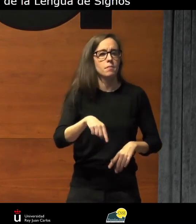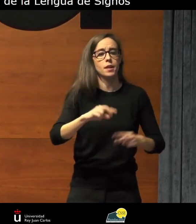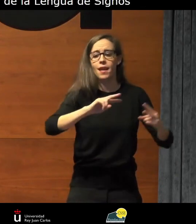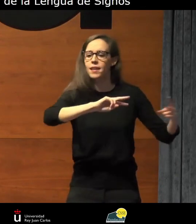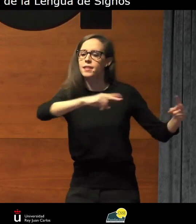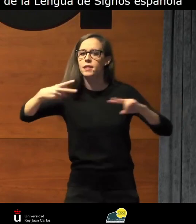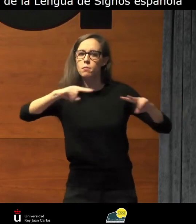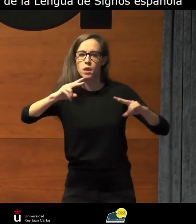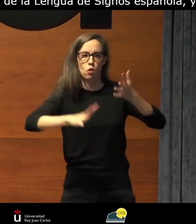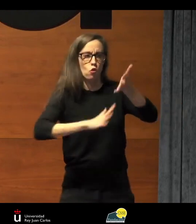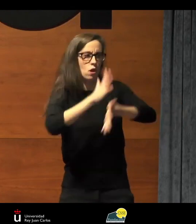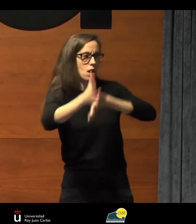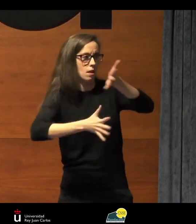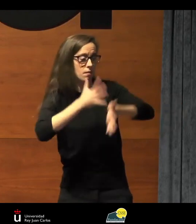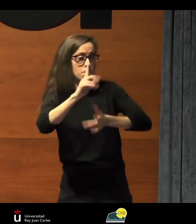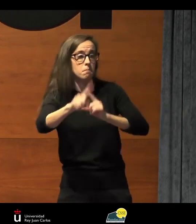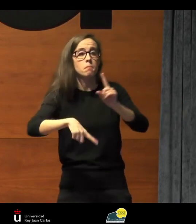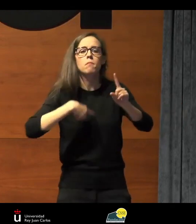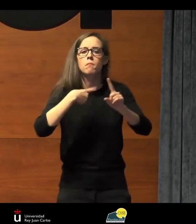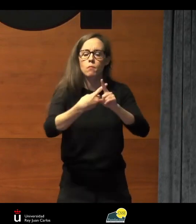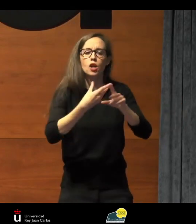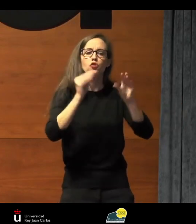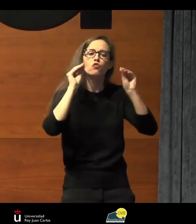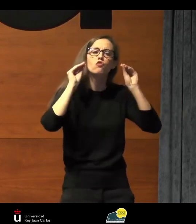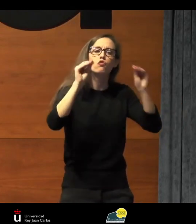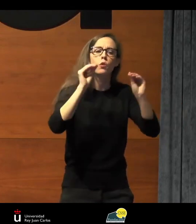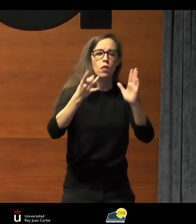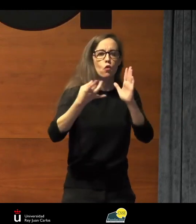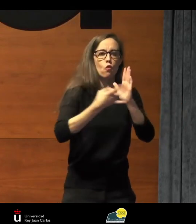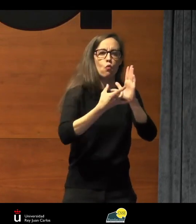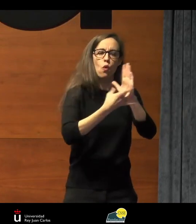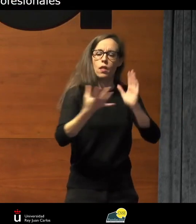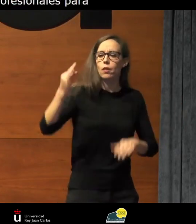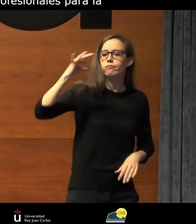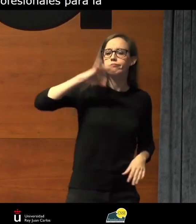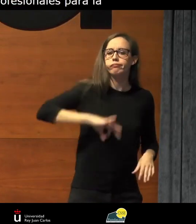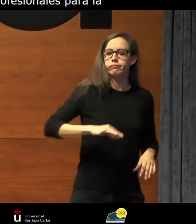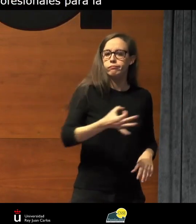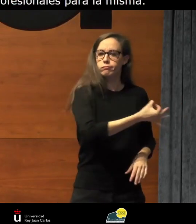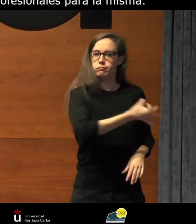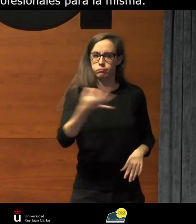en la formación cualificada de profesionales para la misma.